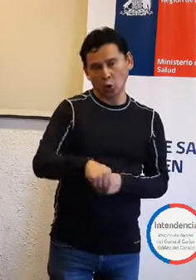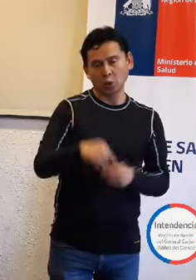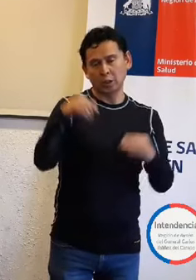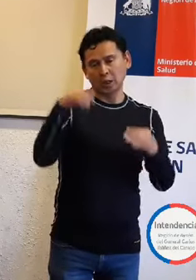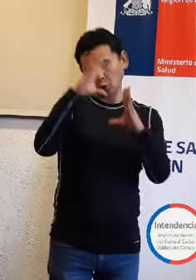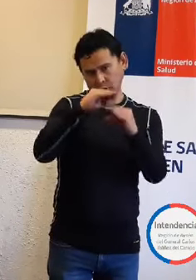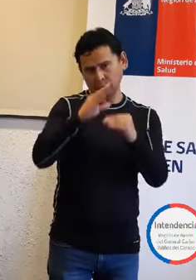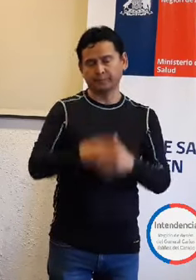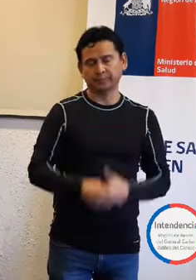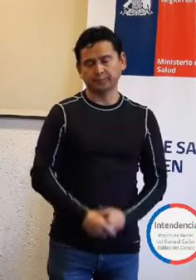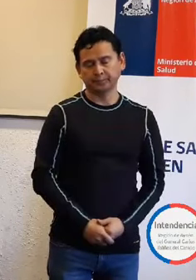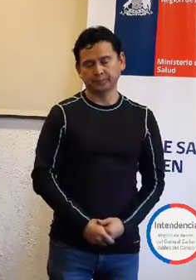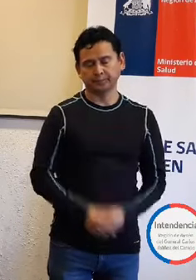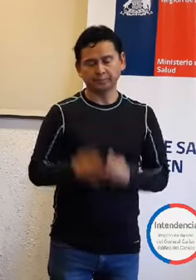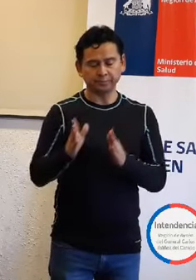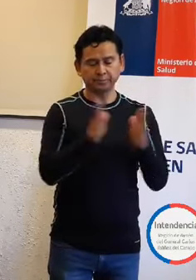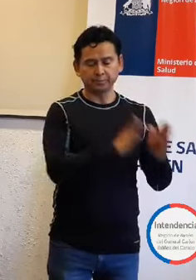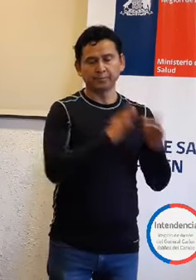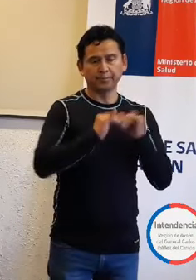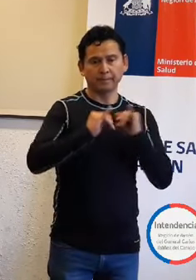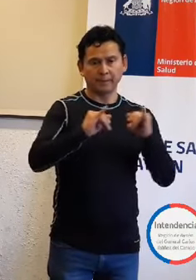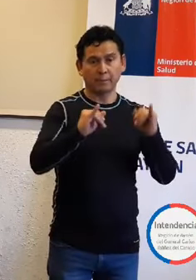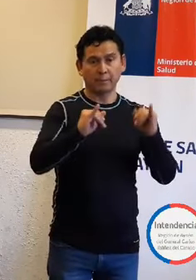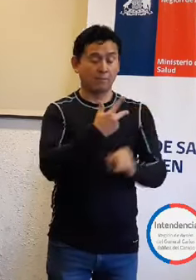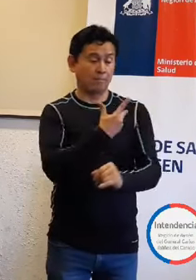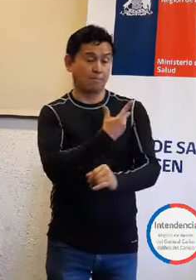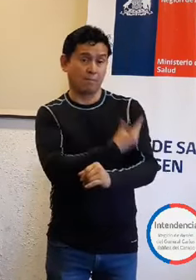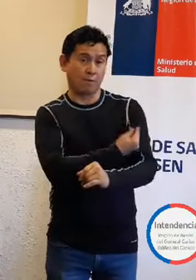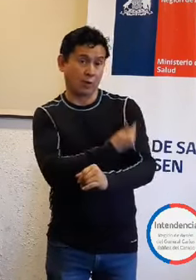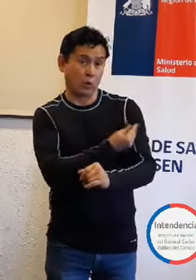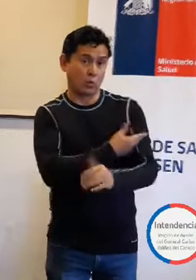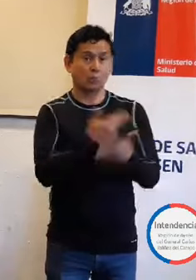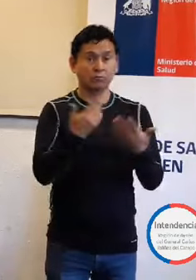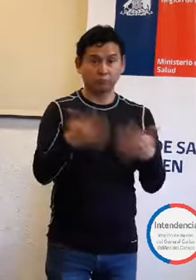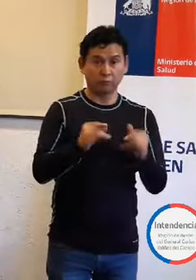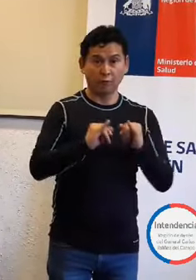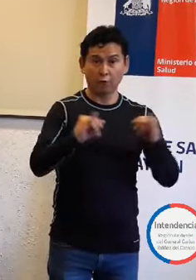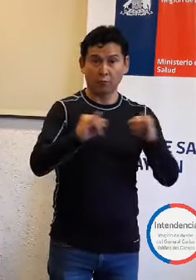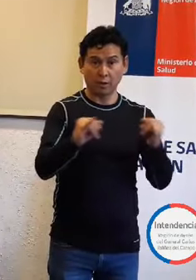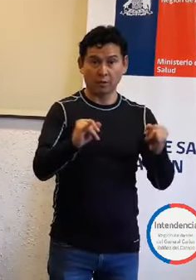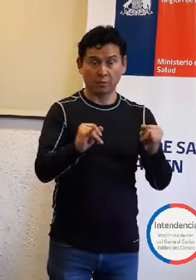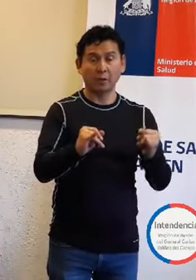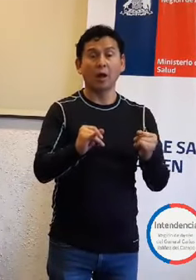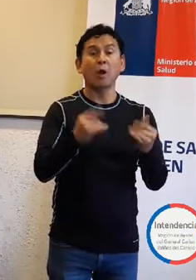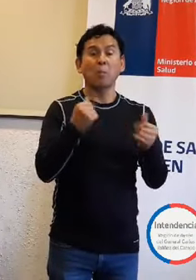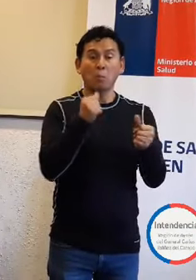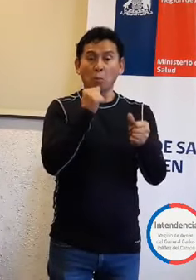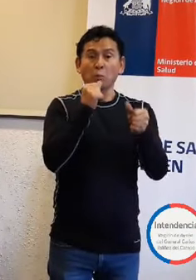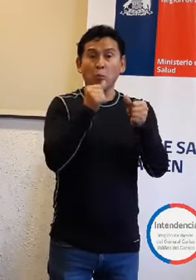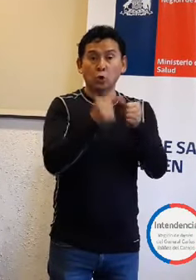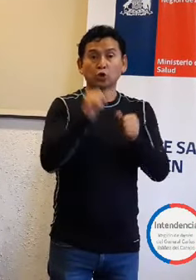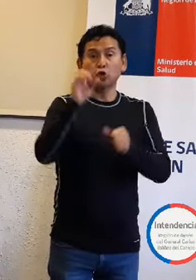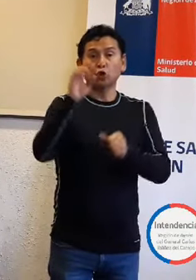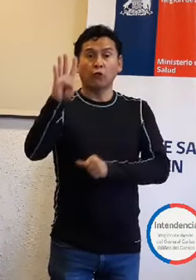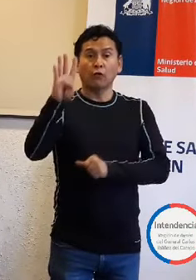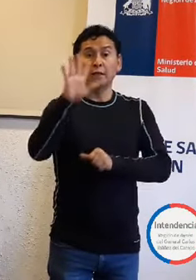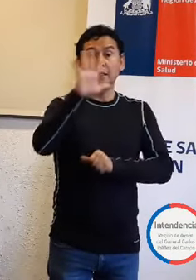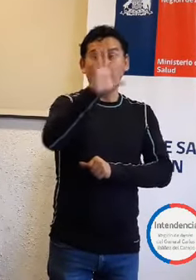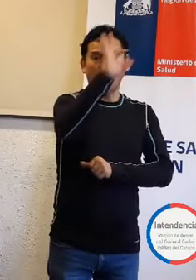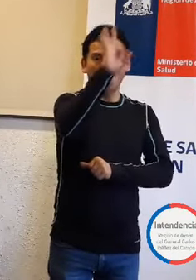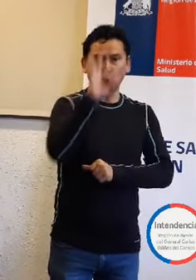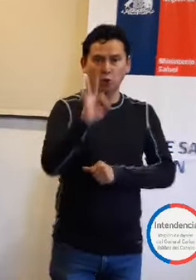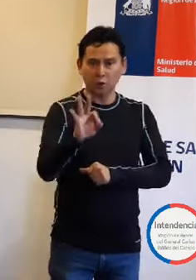-noche. En relación al informe de vacunas podemos informar que estamos a puertas del 95% de